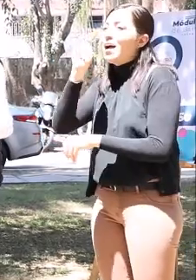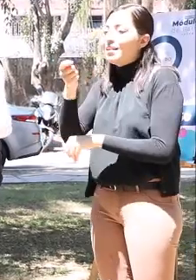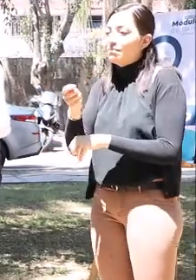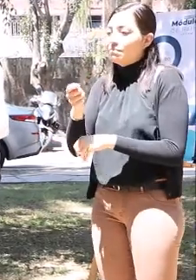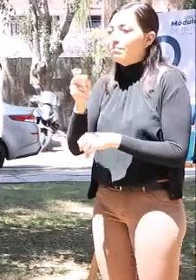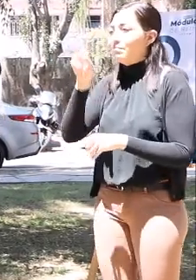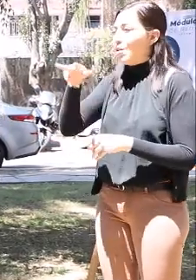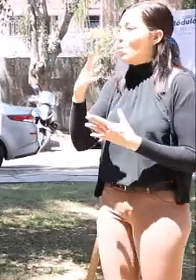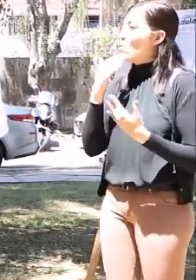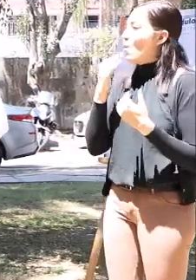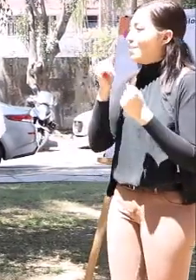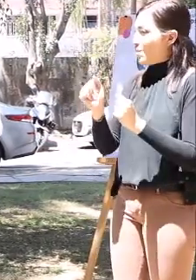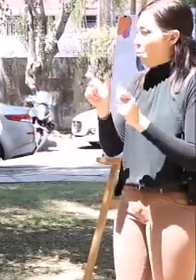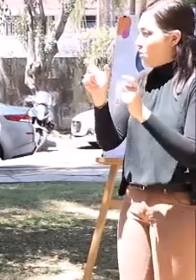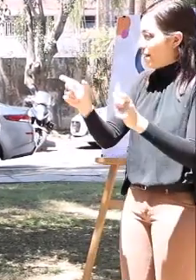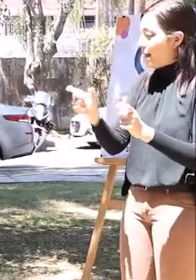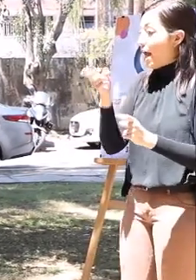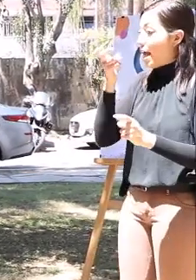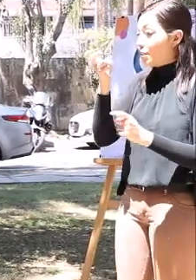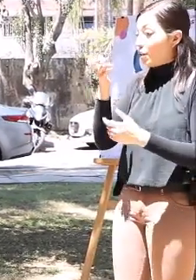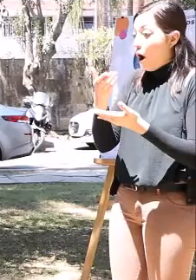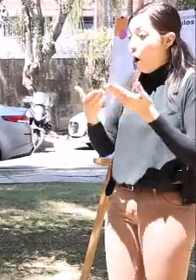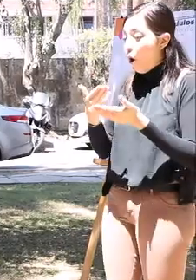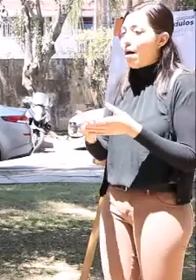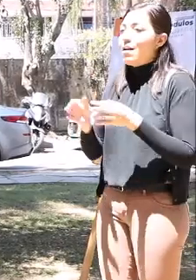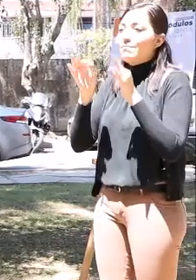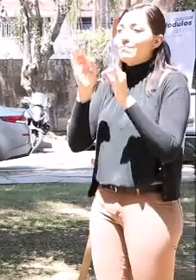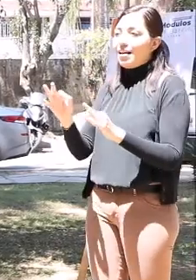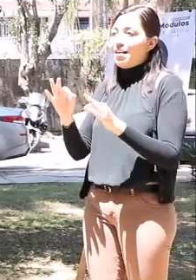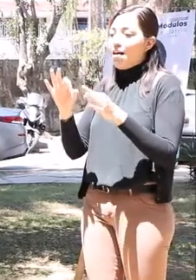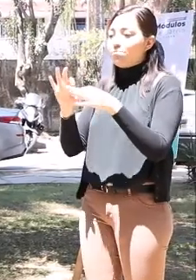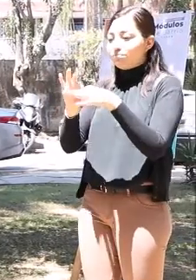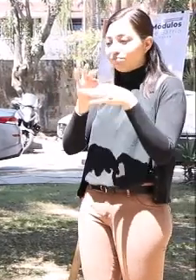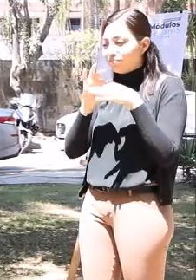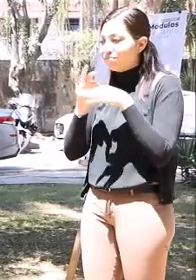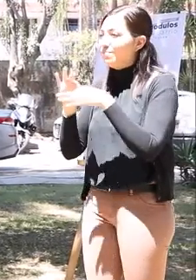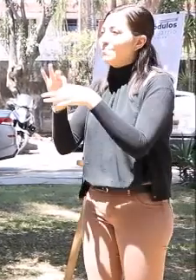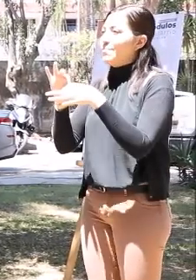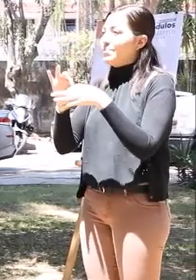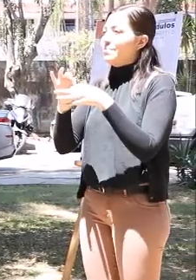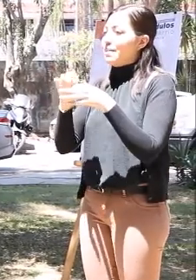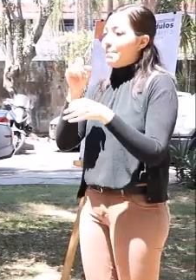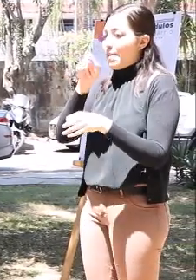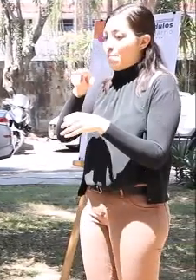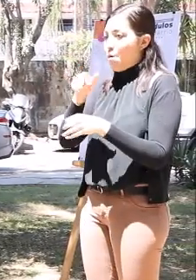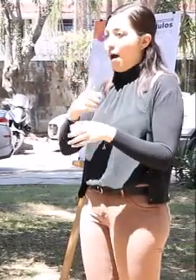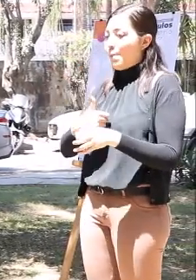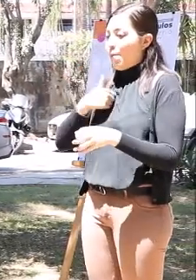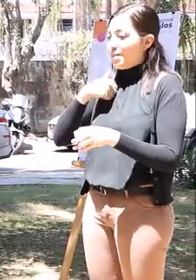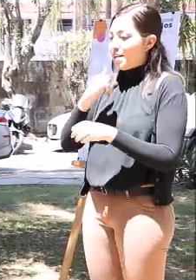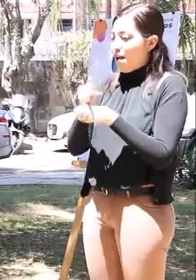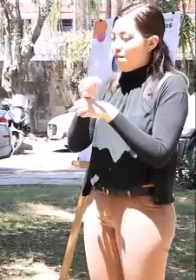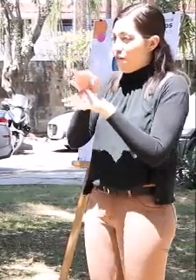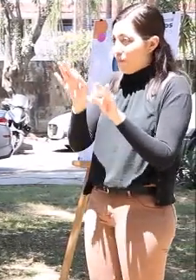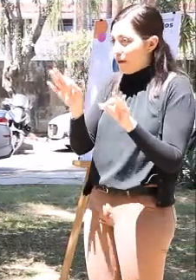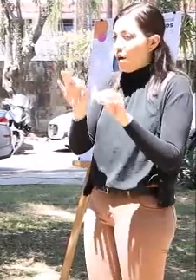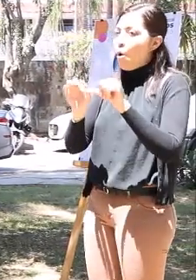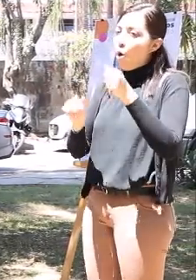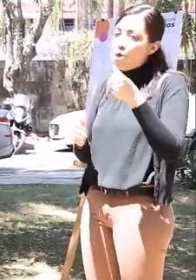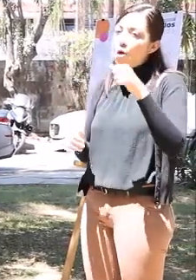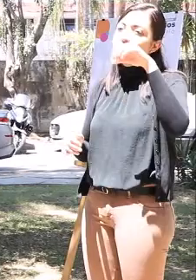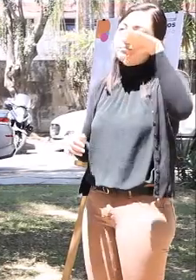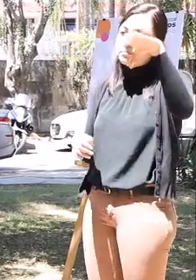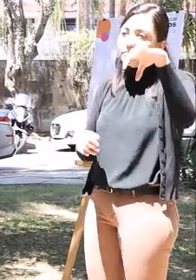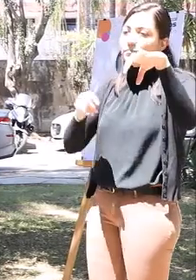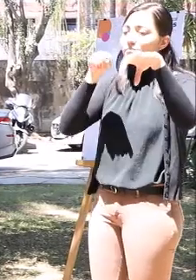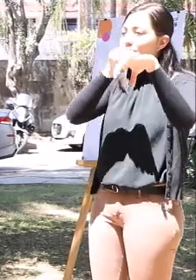importante es que ahora se va a sistematizar toda esta información. Por supuesto que irá a las áreas correspondientes